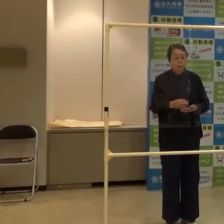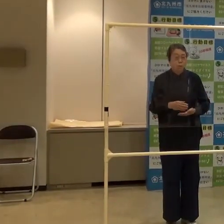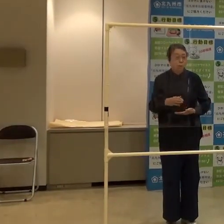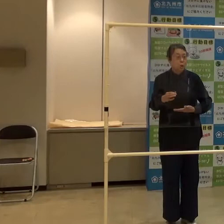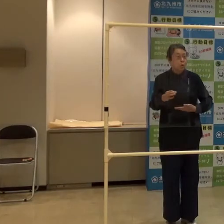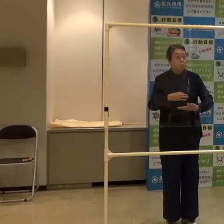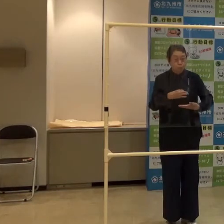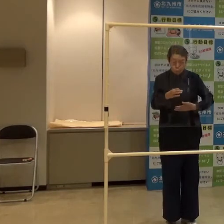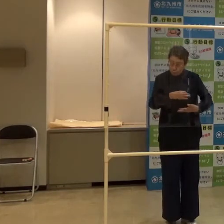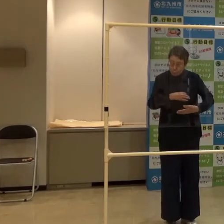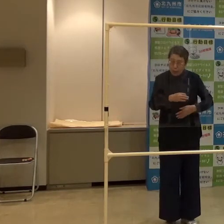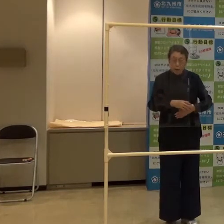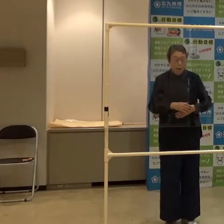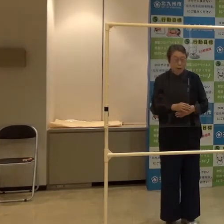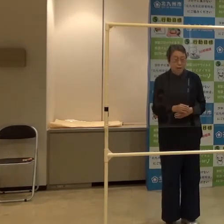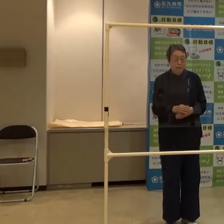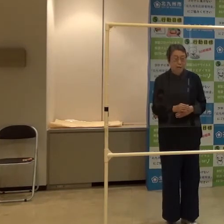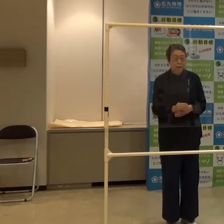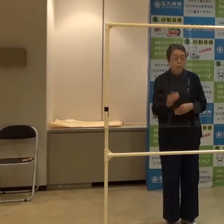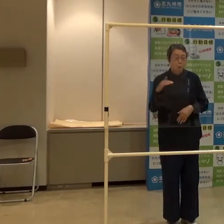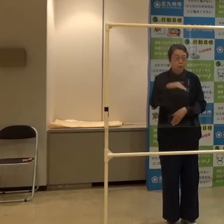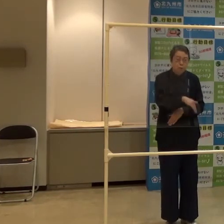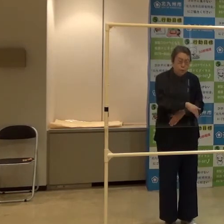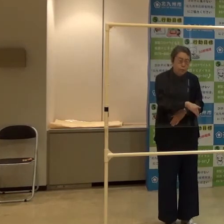くらいと感じていらっしゃいますでしょうか。